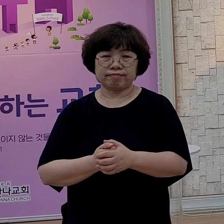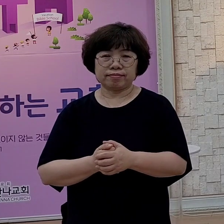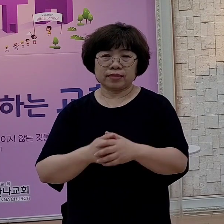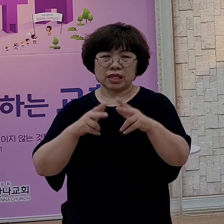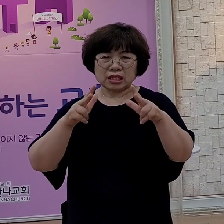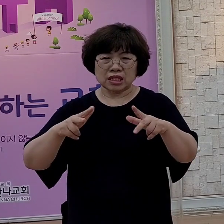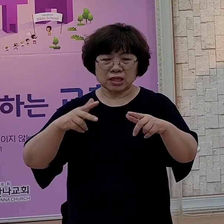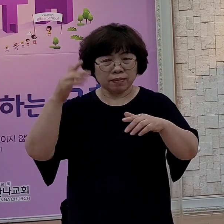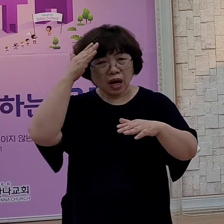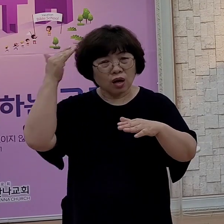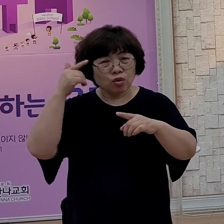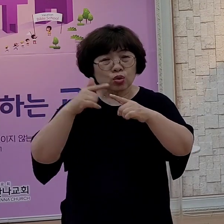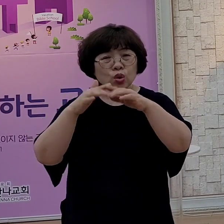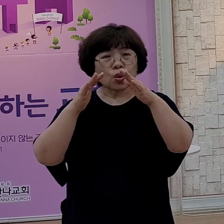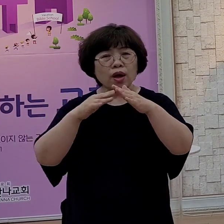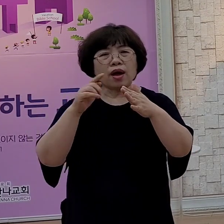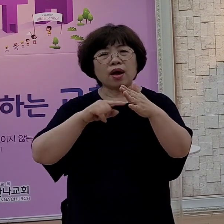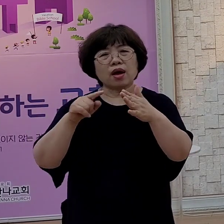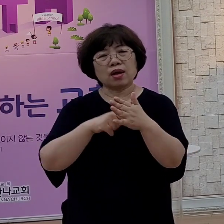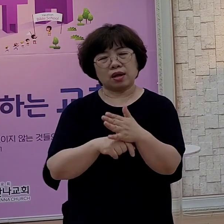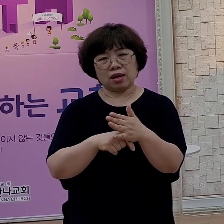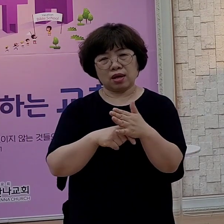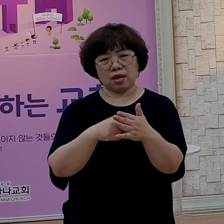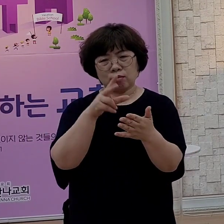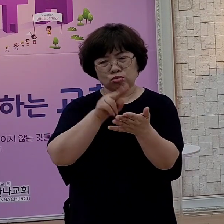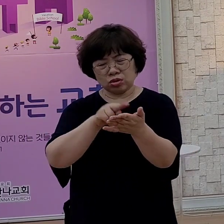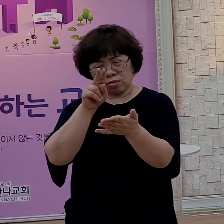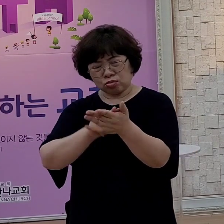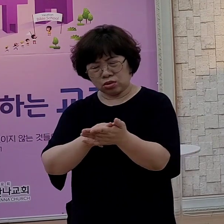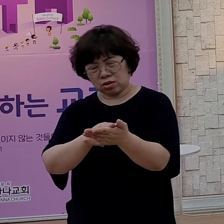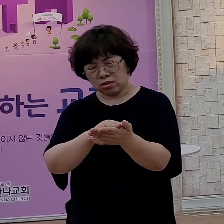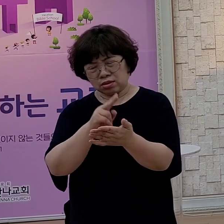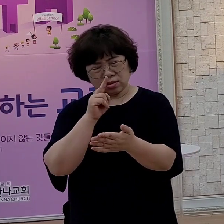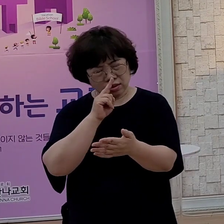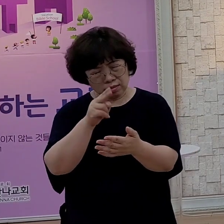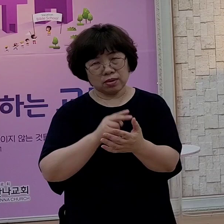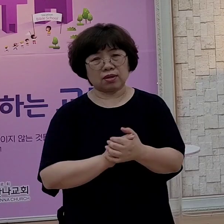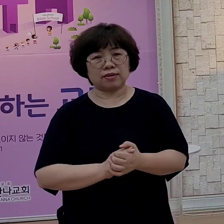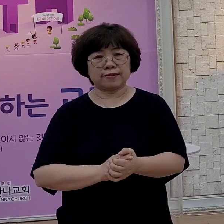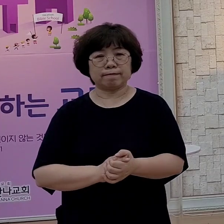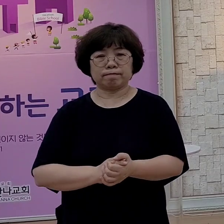지금 이 한국교회 안에 이 문제들이 심각합니다.